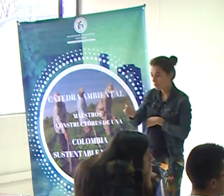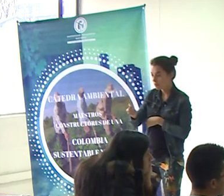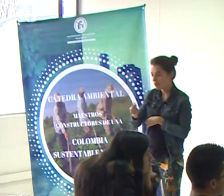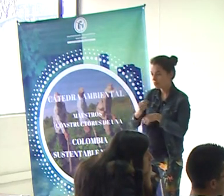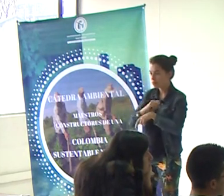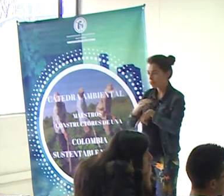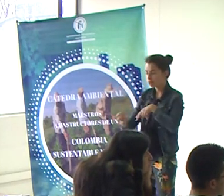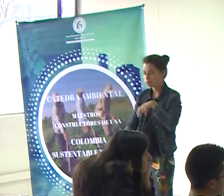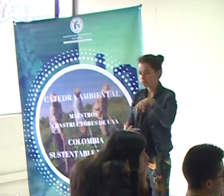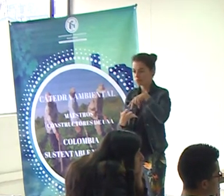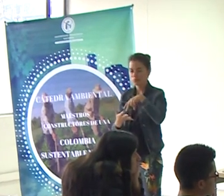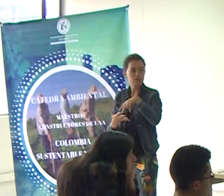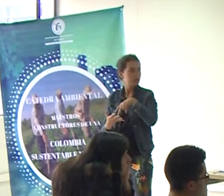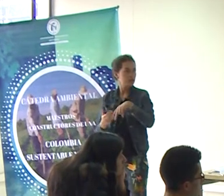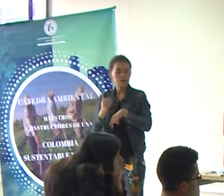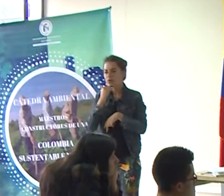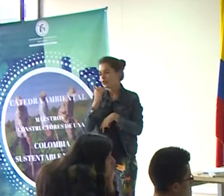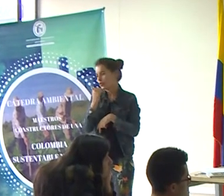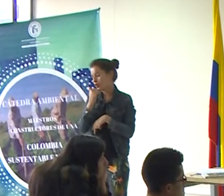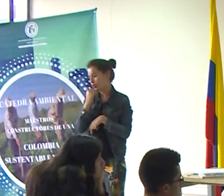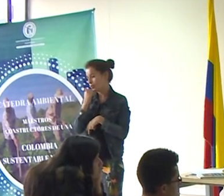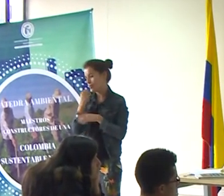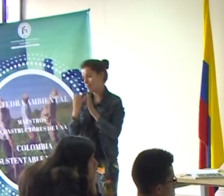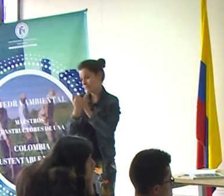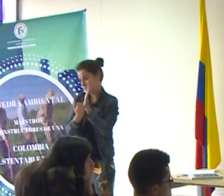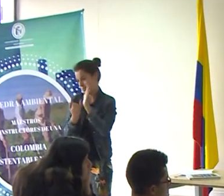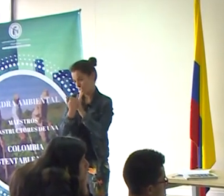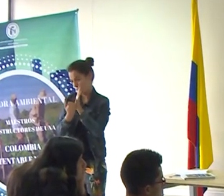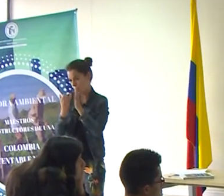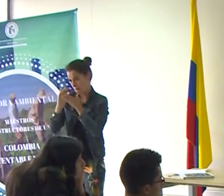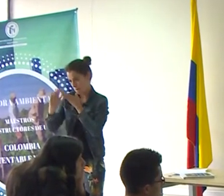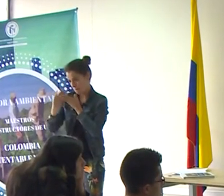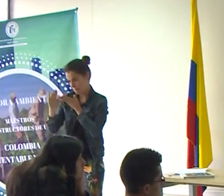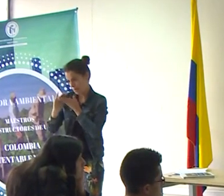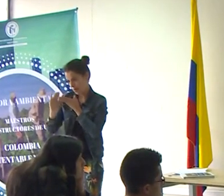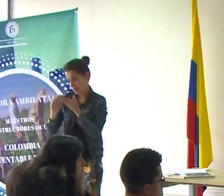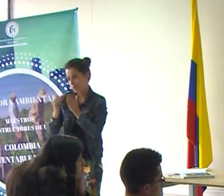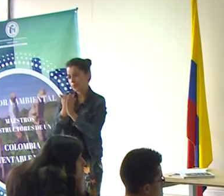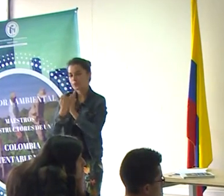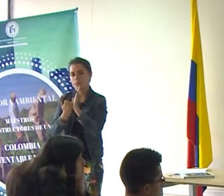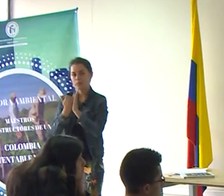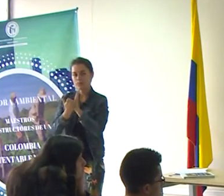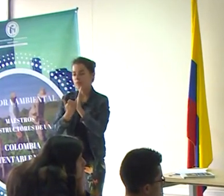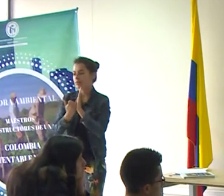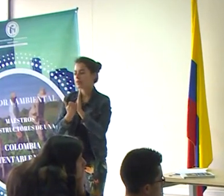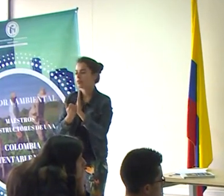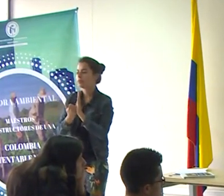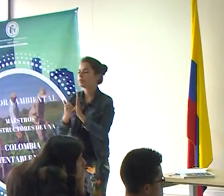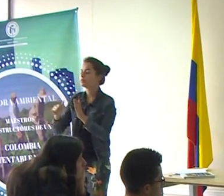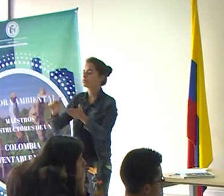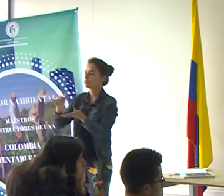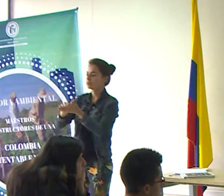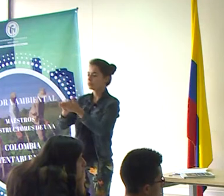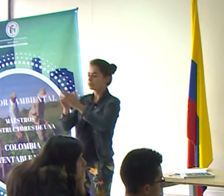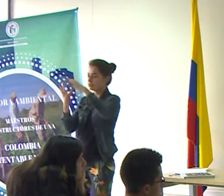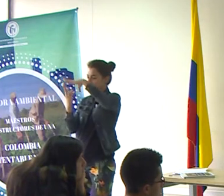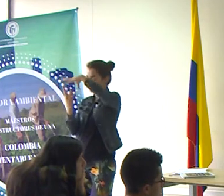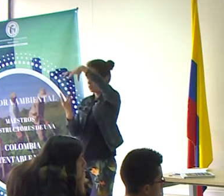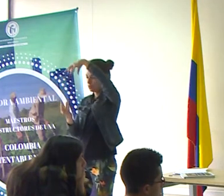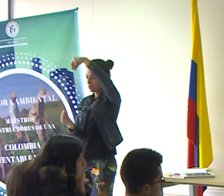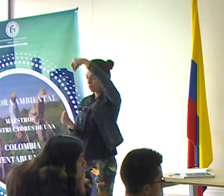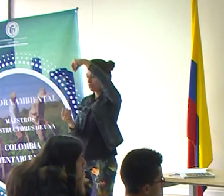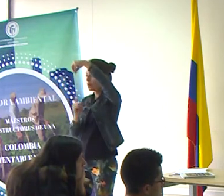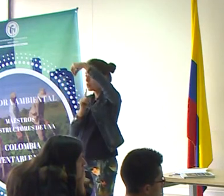no soy buena muy buena dibujando así que hay perdonarán pero es como tener un farolito usted se imagina que está construyendo un